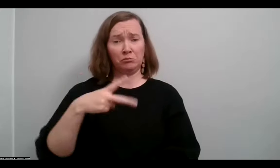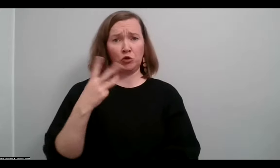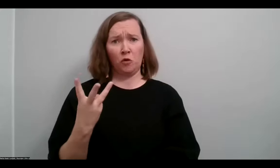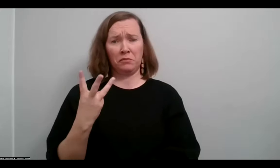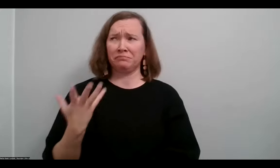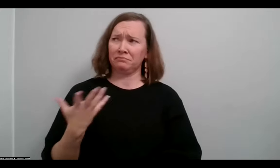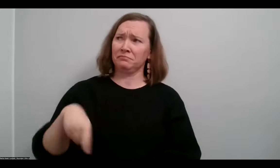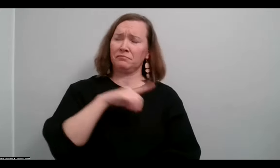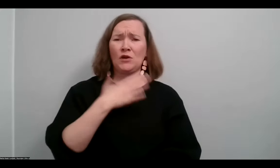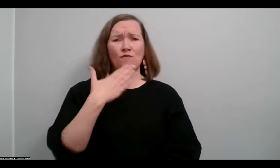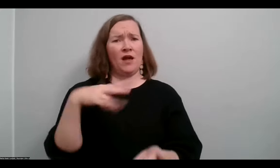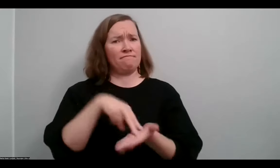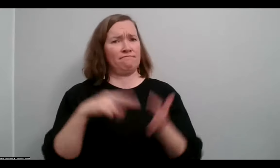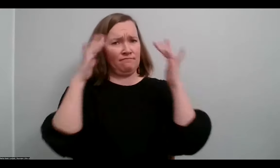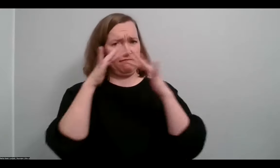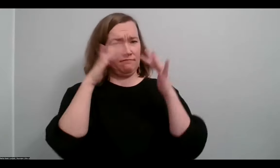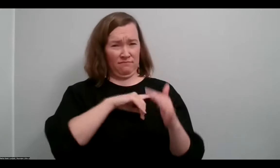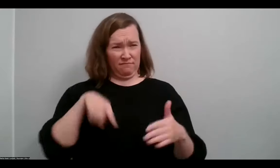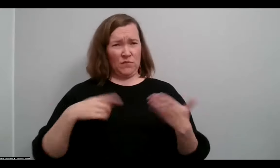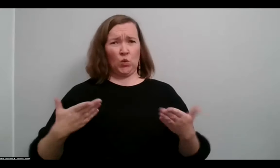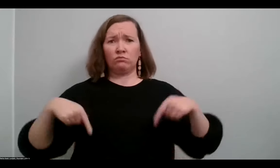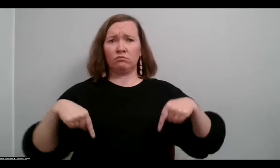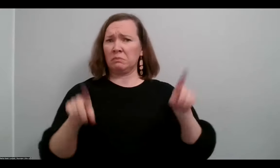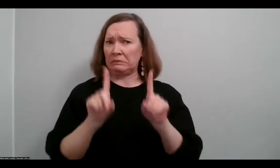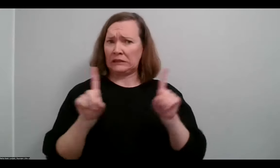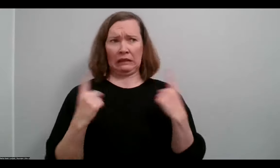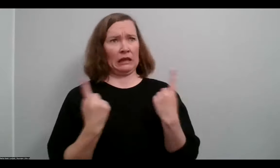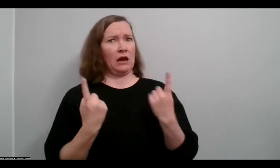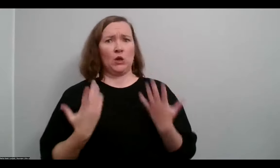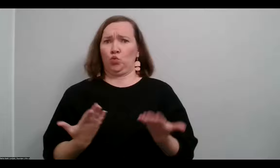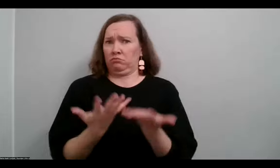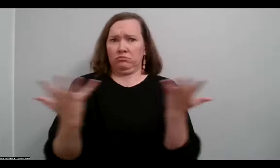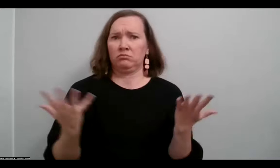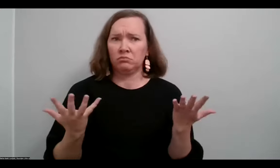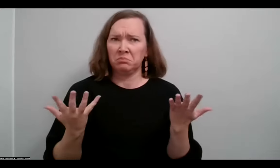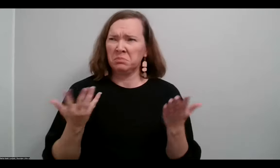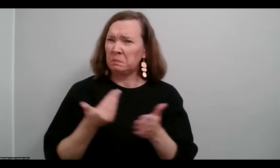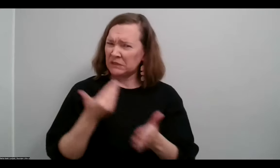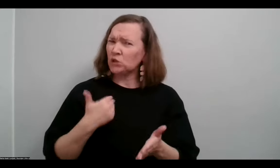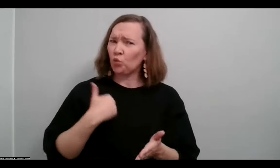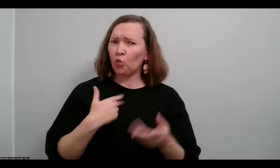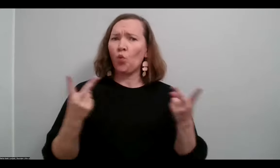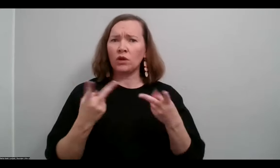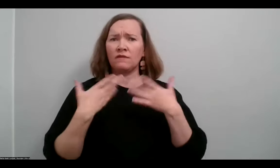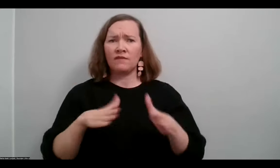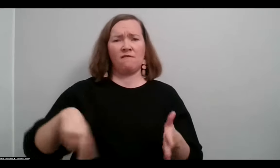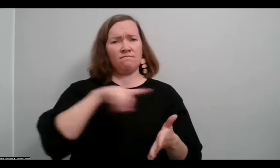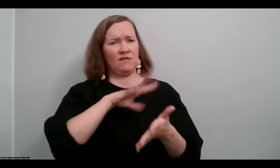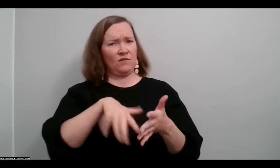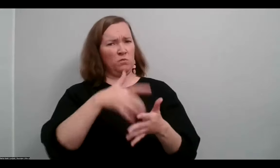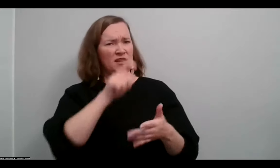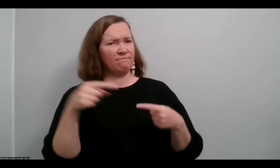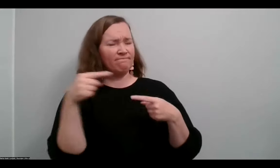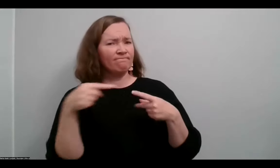myös. Vuosi 2023 on meneillään. On hyvä pysähtyä pohtimaan, mikä on tilanne tällä